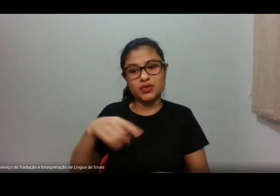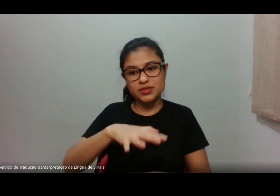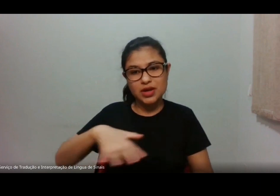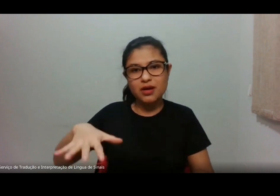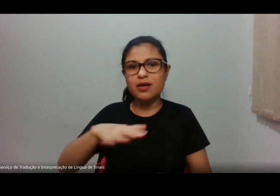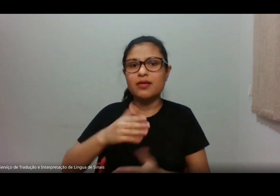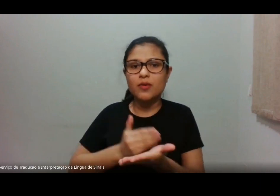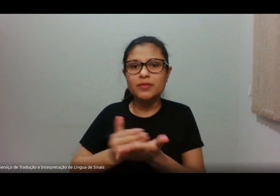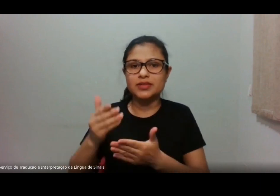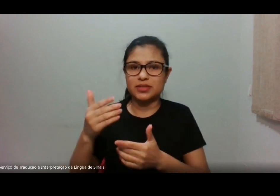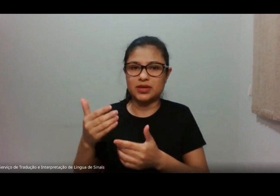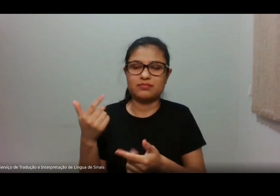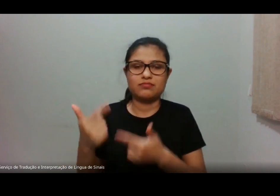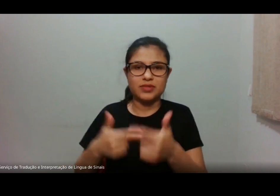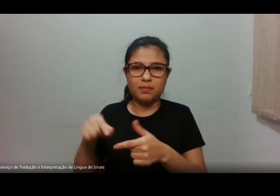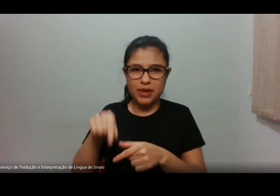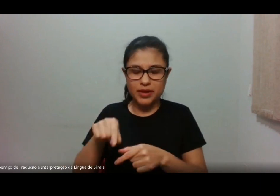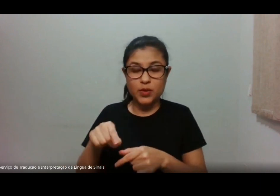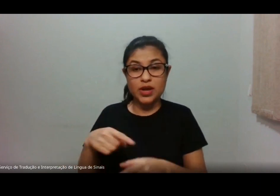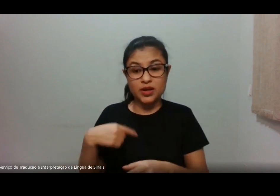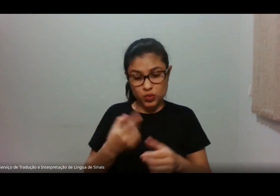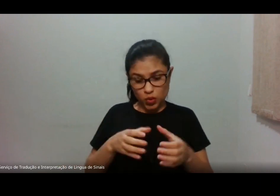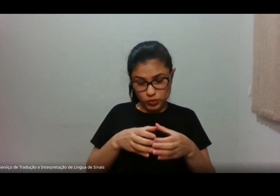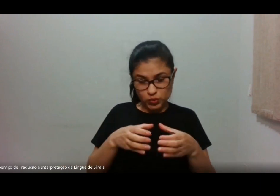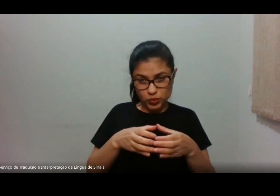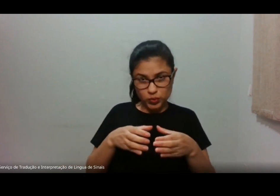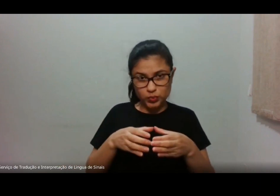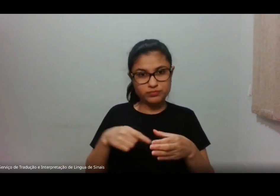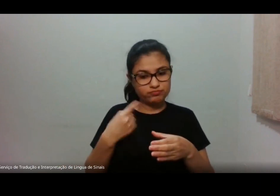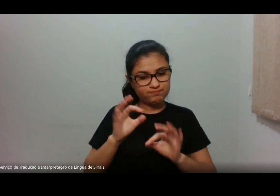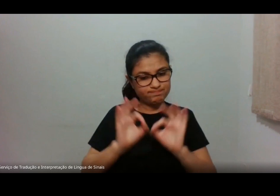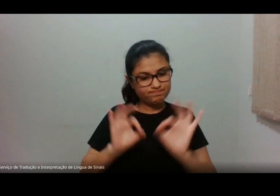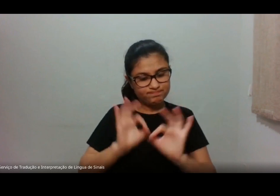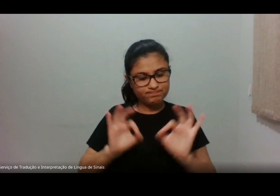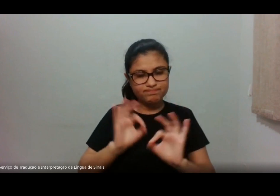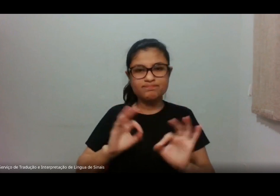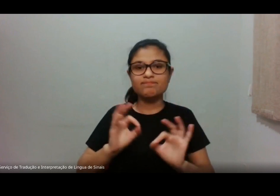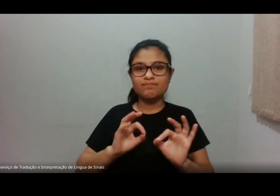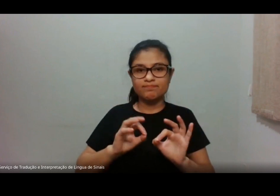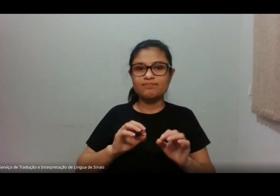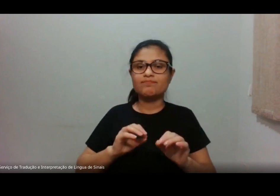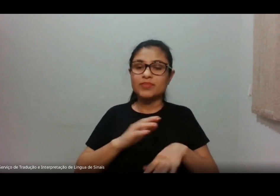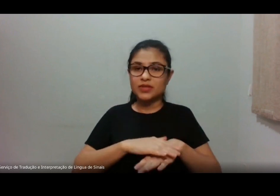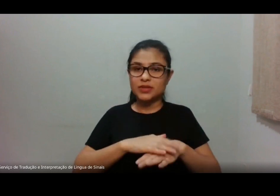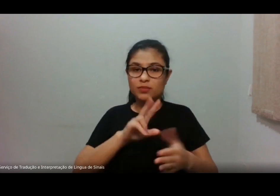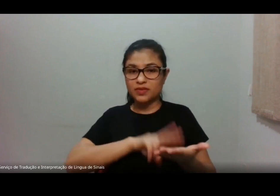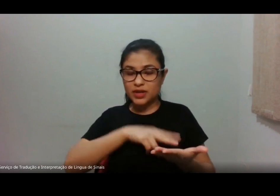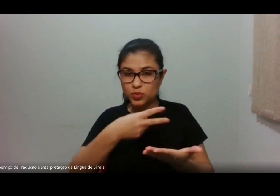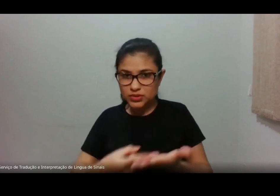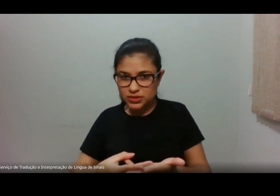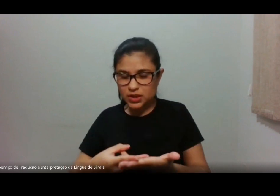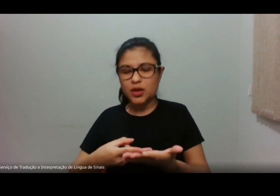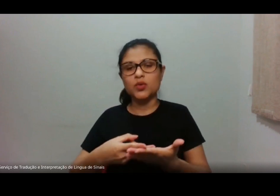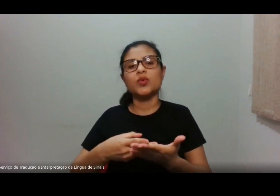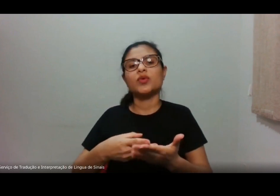desse grupo, estamos já nos organizando para fazer uma tradução, um volume de tradução de textos de